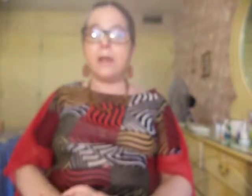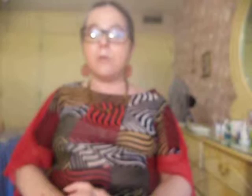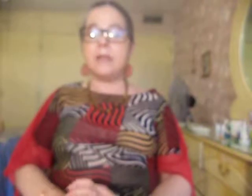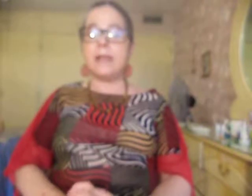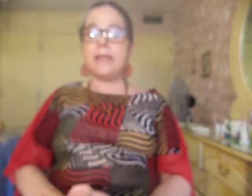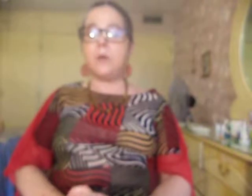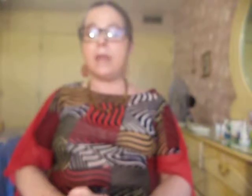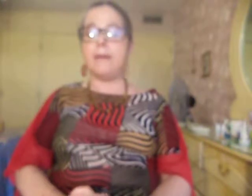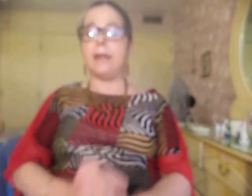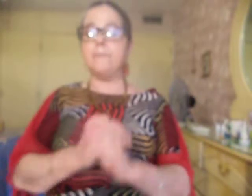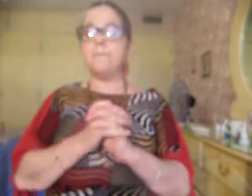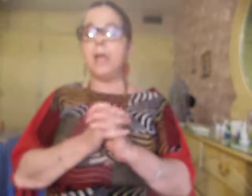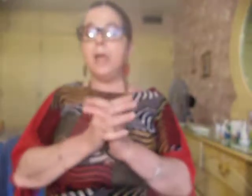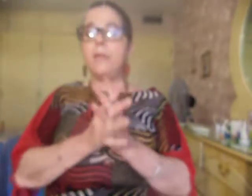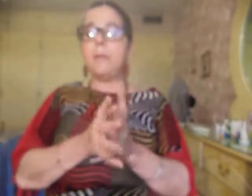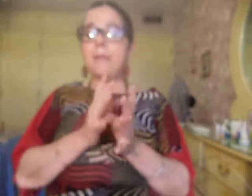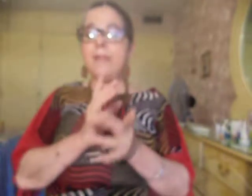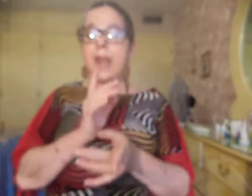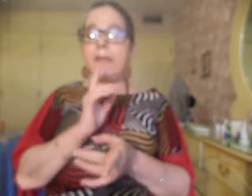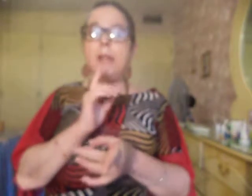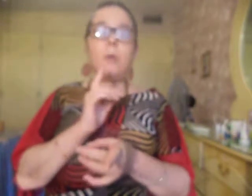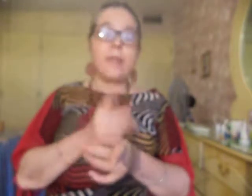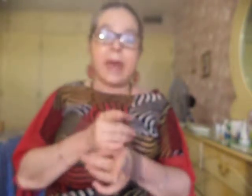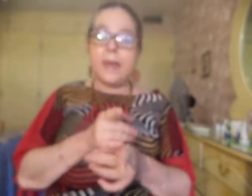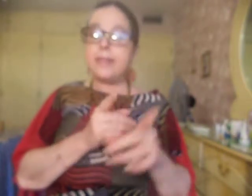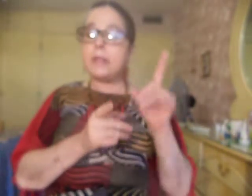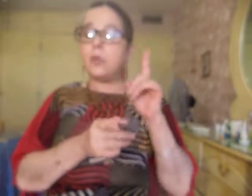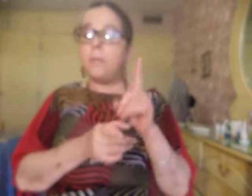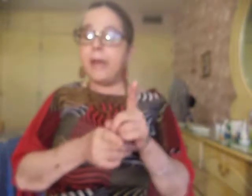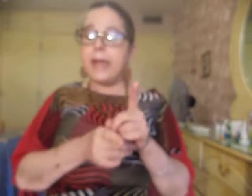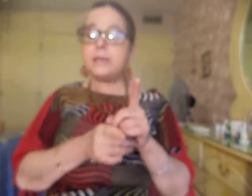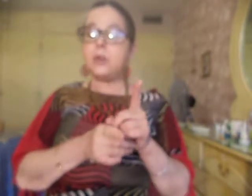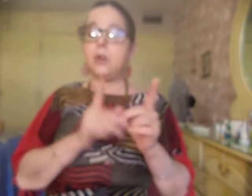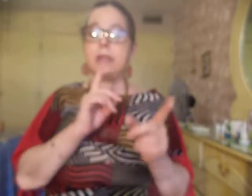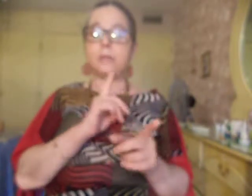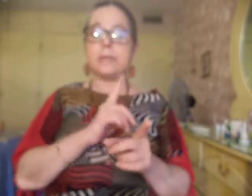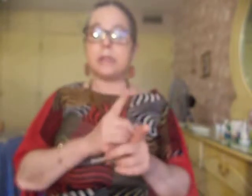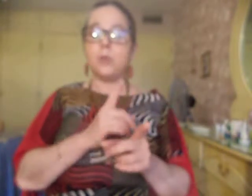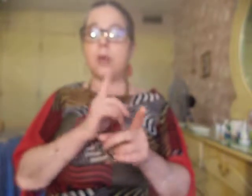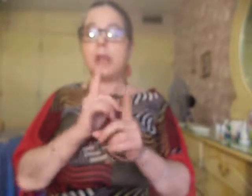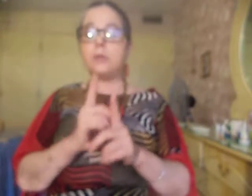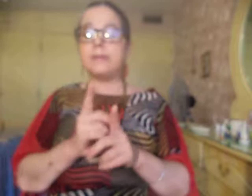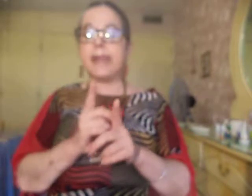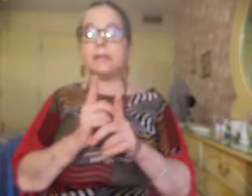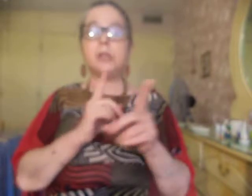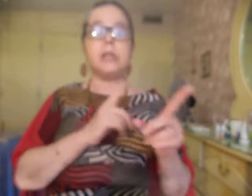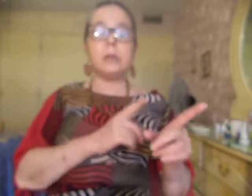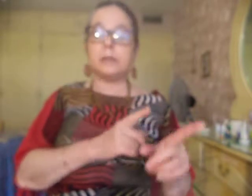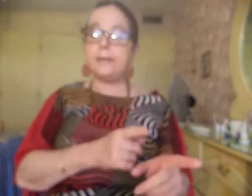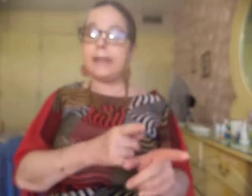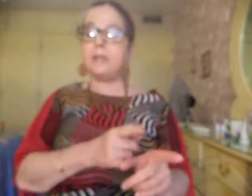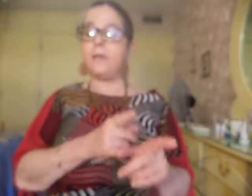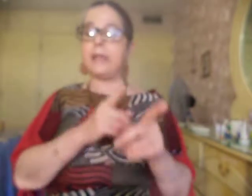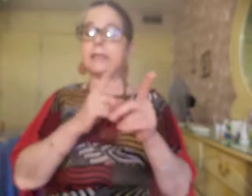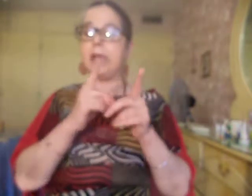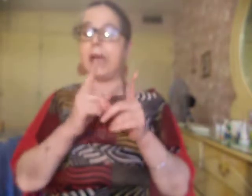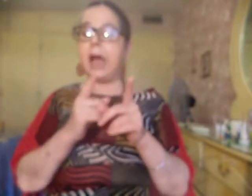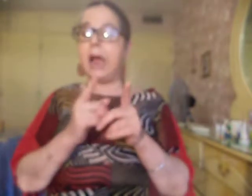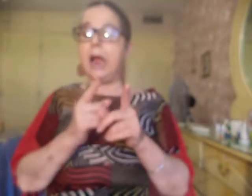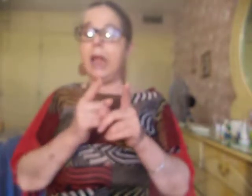comida saludable? Dependerá de tu edad, de tu peso, de tu estatura, de tu sexo, de tu actividad física,